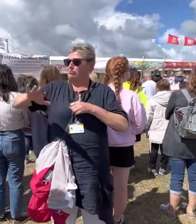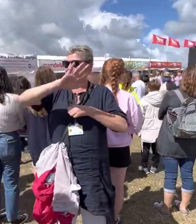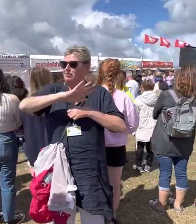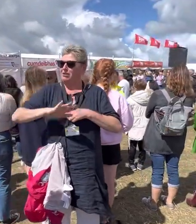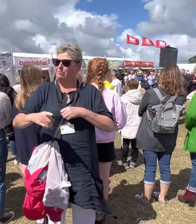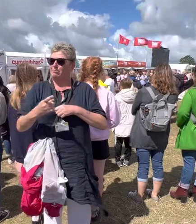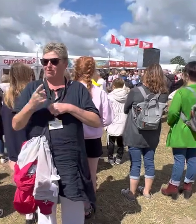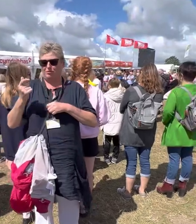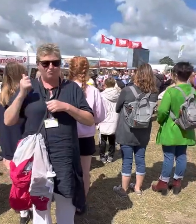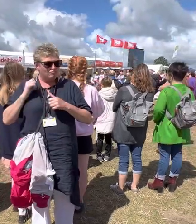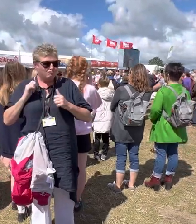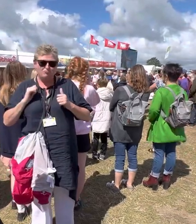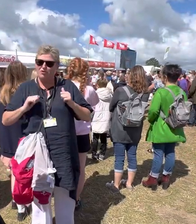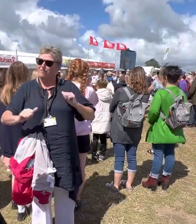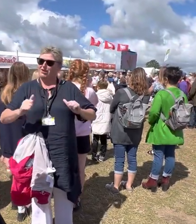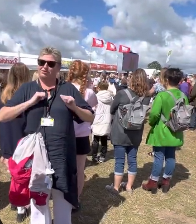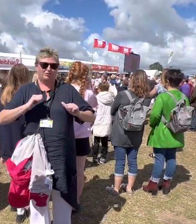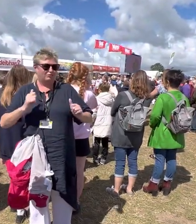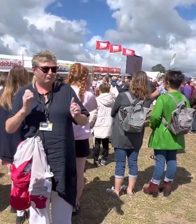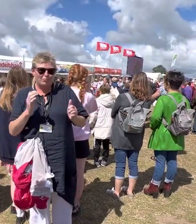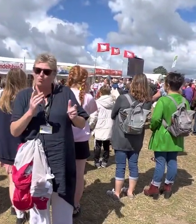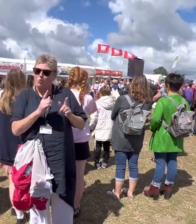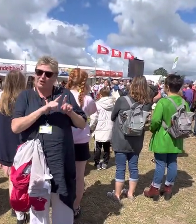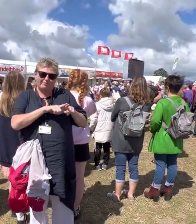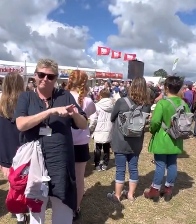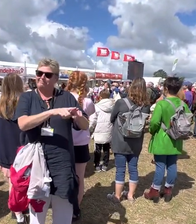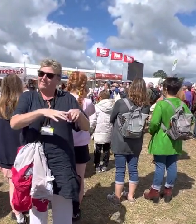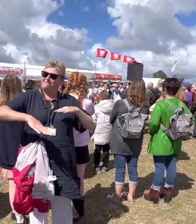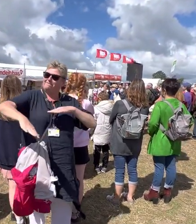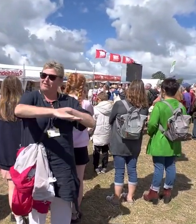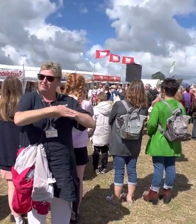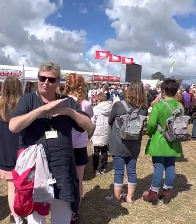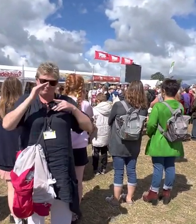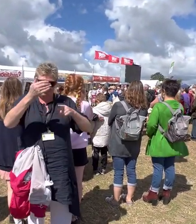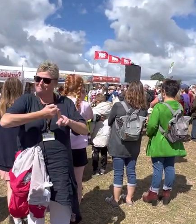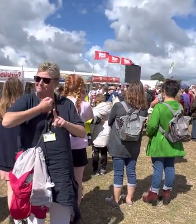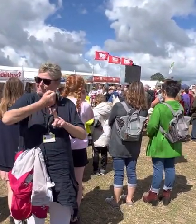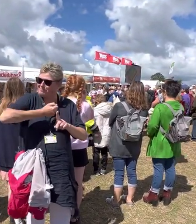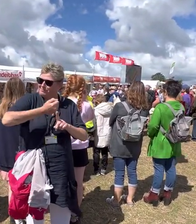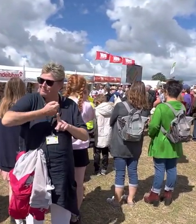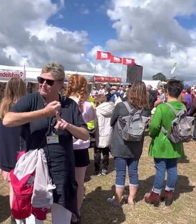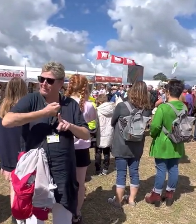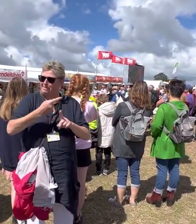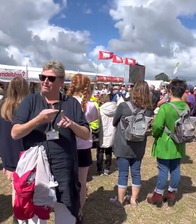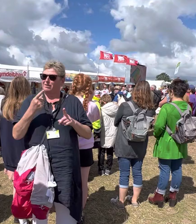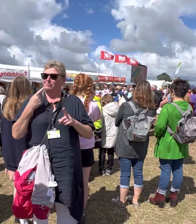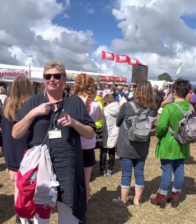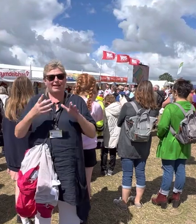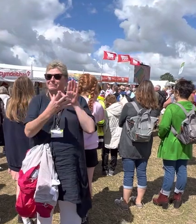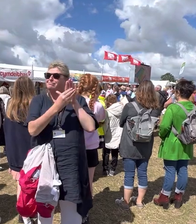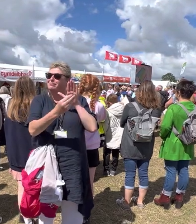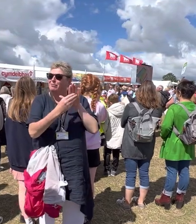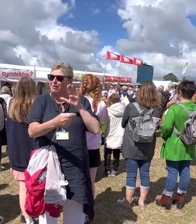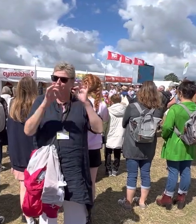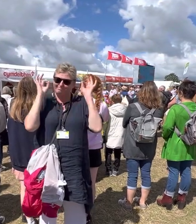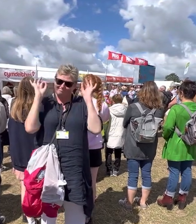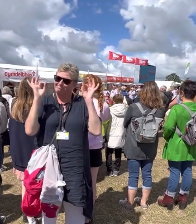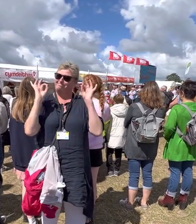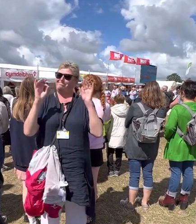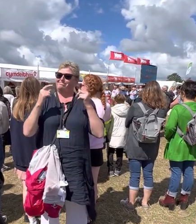fraint gweithio efo Cai yn ystod y flwyddyn dwytha ar yr ymgyrch yma. Mae o'r esiampl perffaith o un